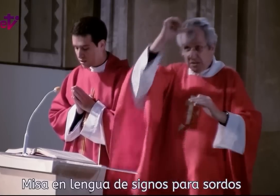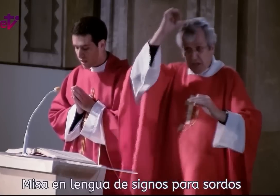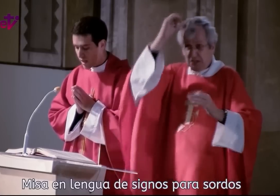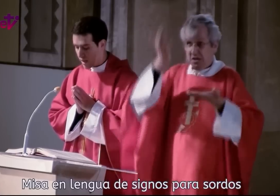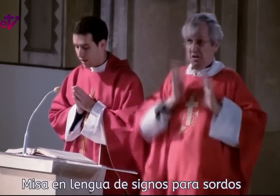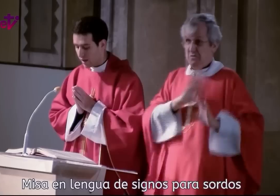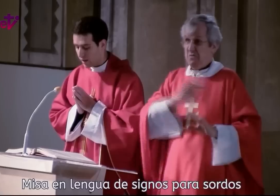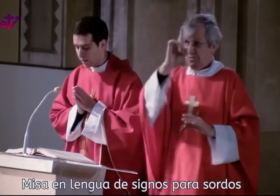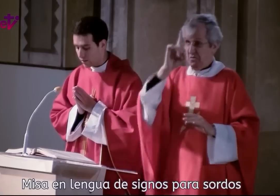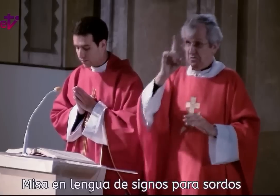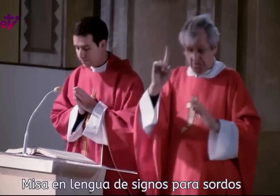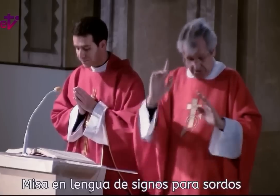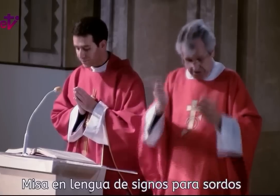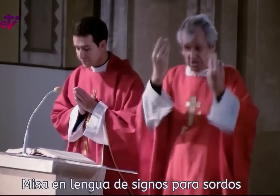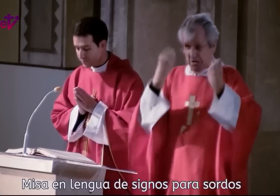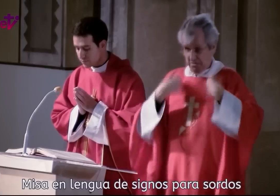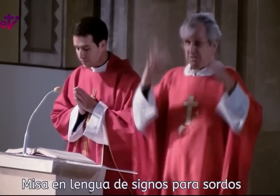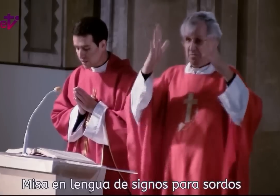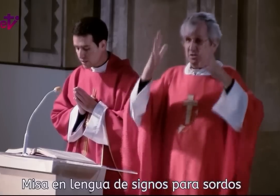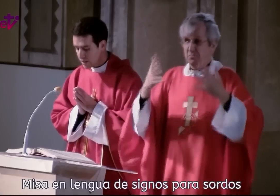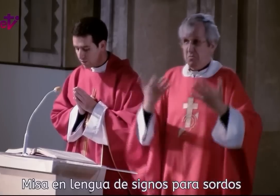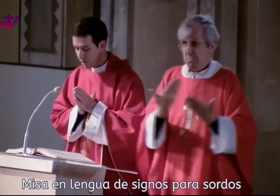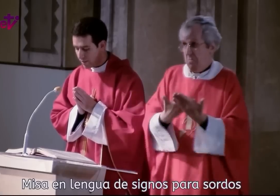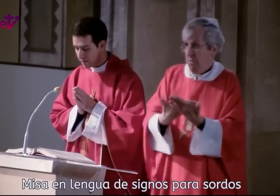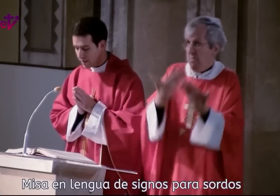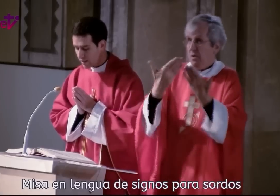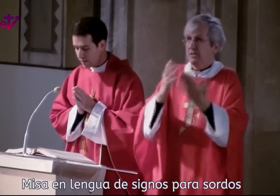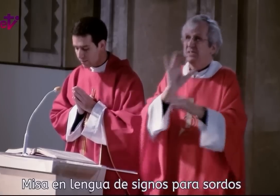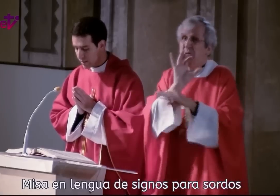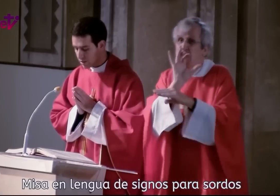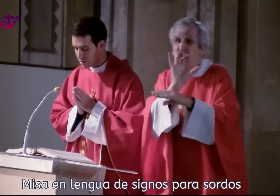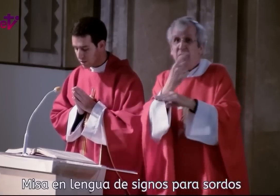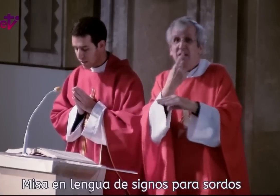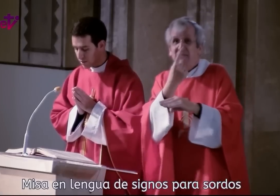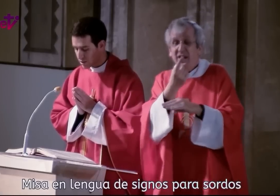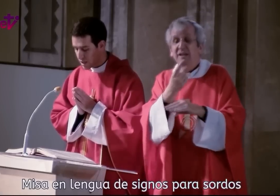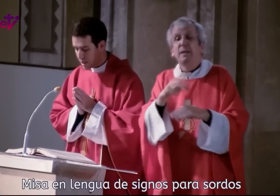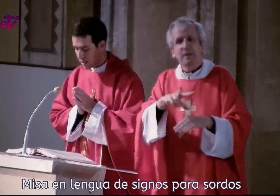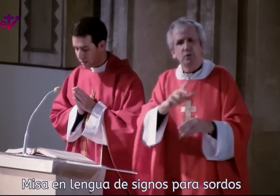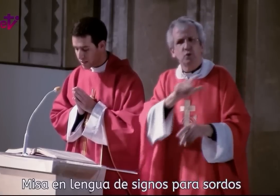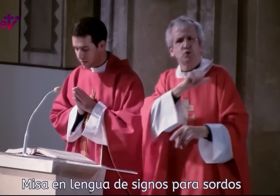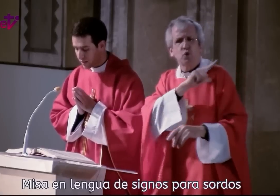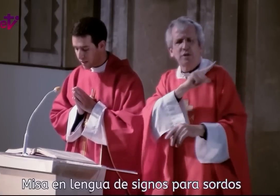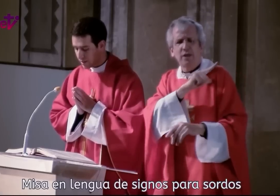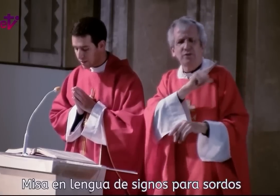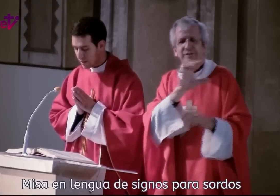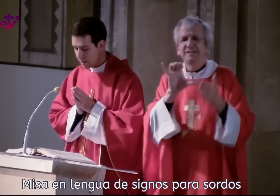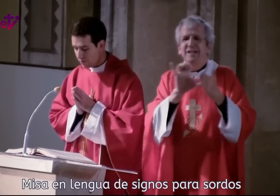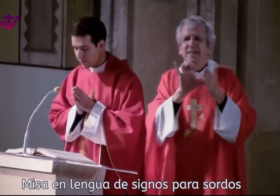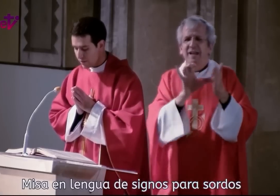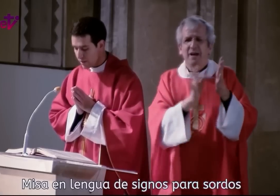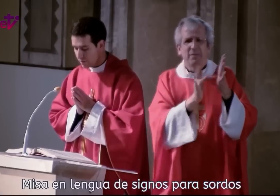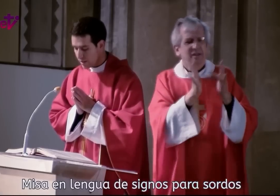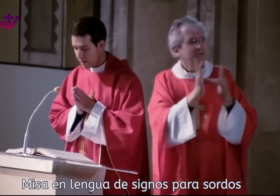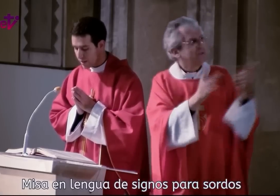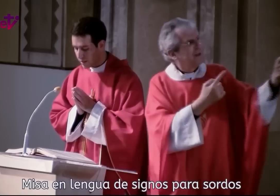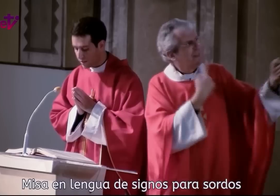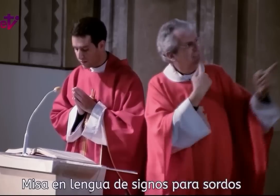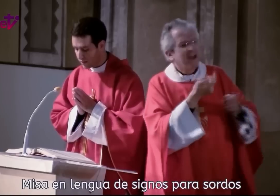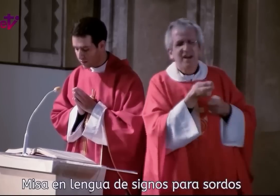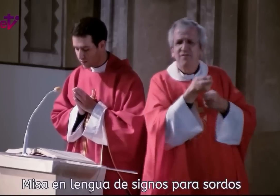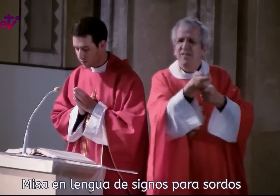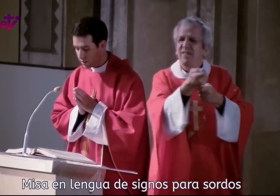de Dios, el elegido». Se burlaban de él también los soldados, que se acercaban y le ofrecían